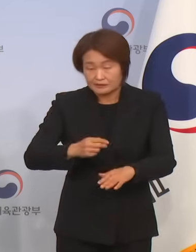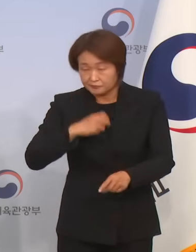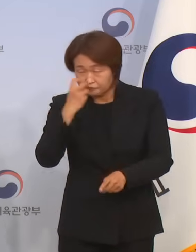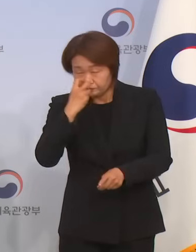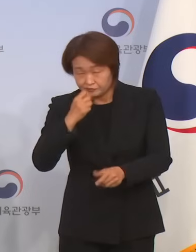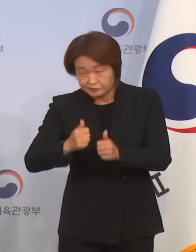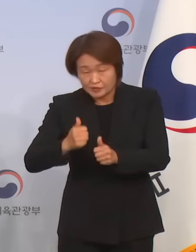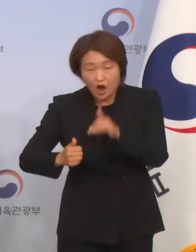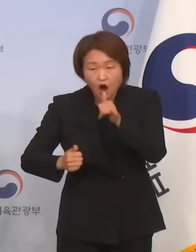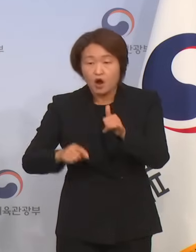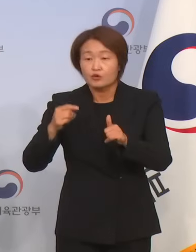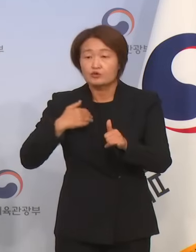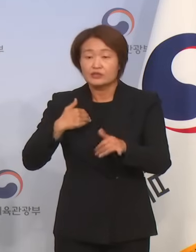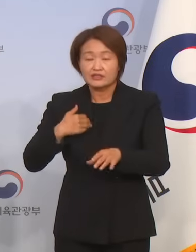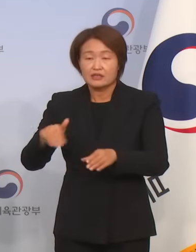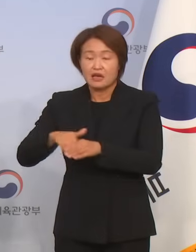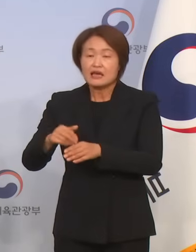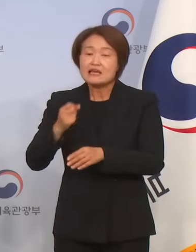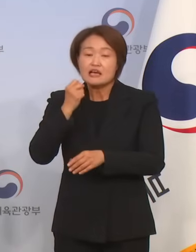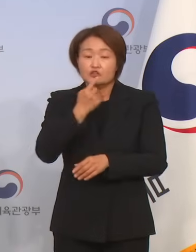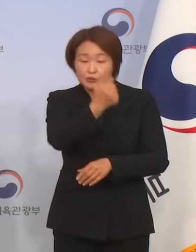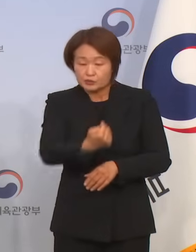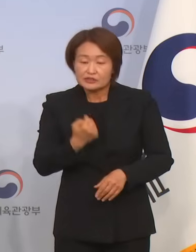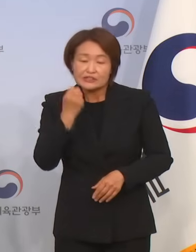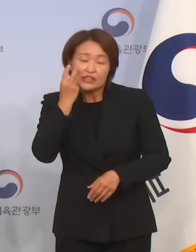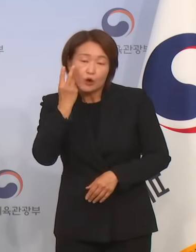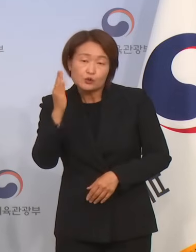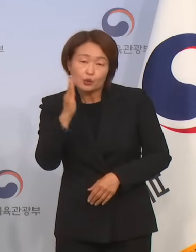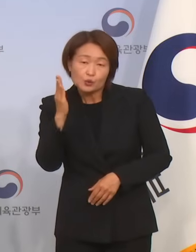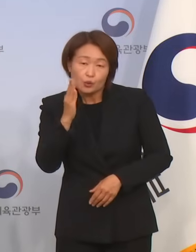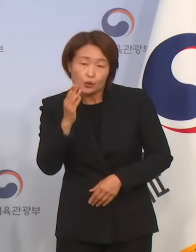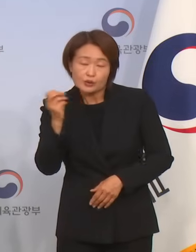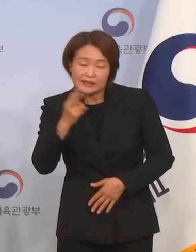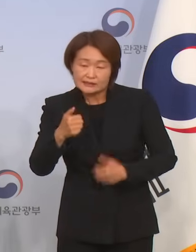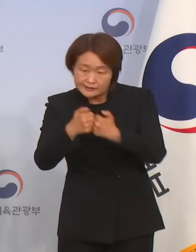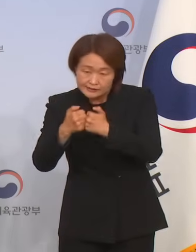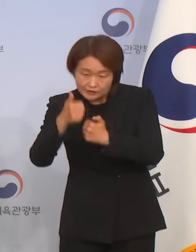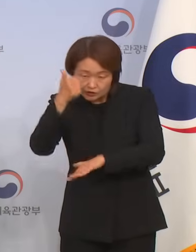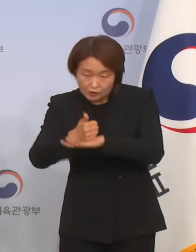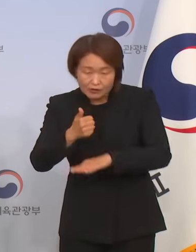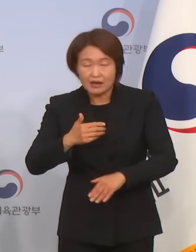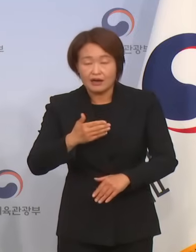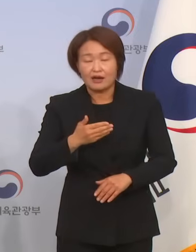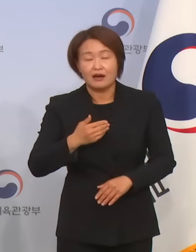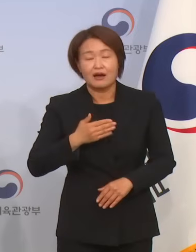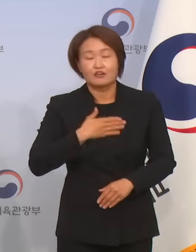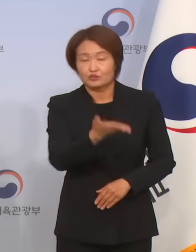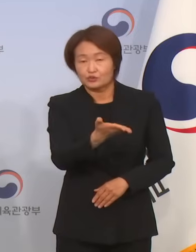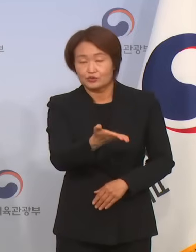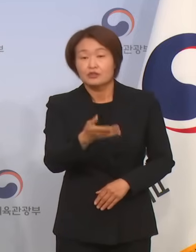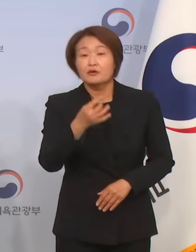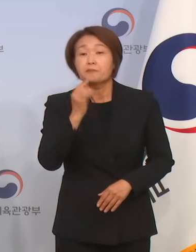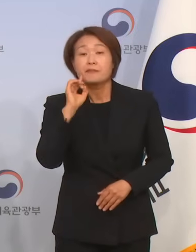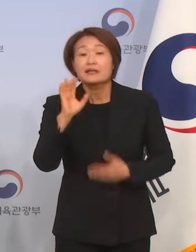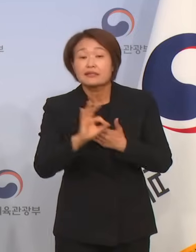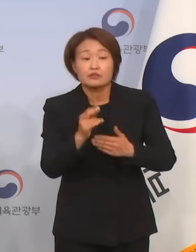시에는 우리 부 접수 후 2개월 이내에 심의하여 그 결과를 통보하게 됩니다. 그러나 만약 축구협회가